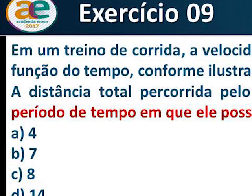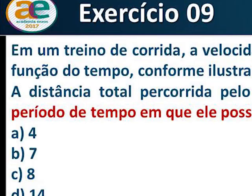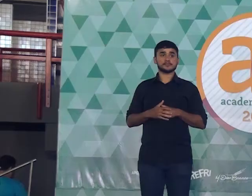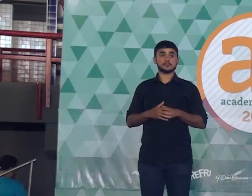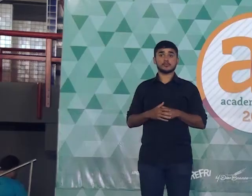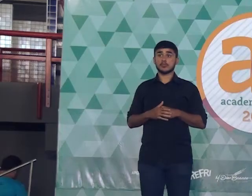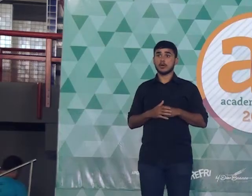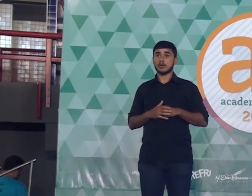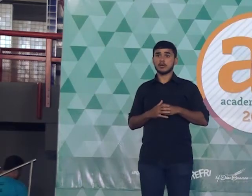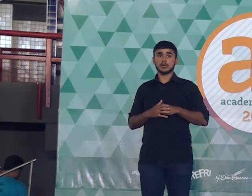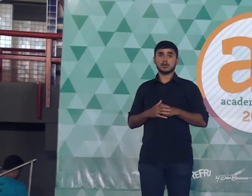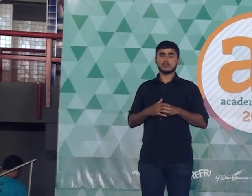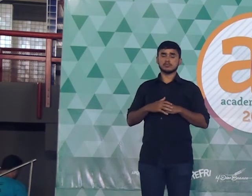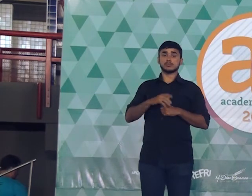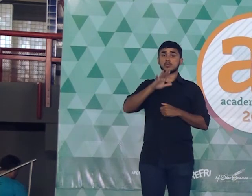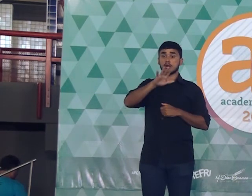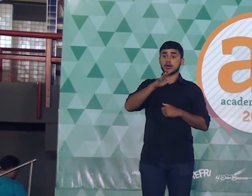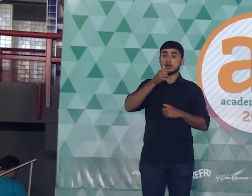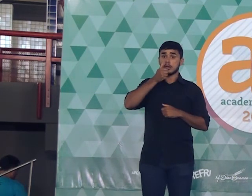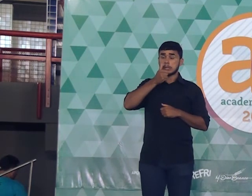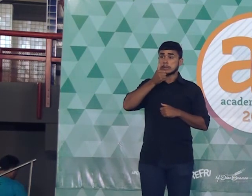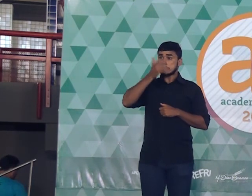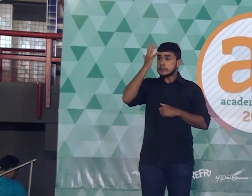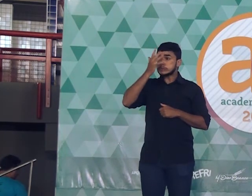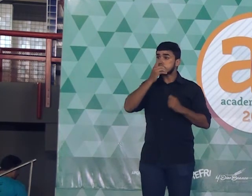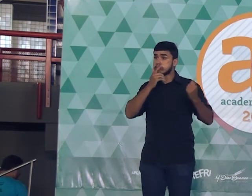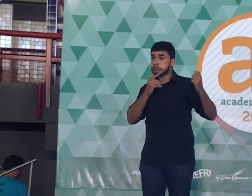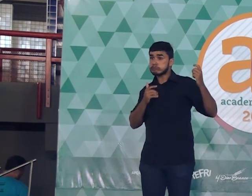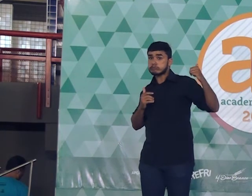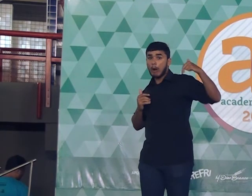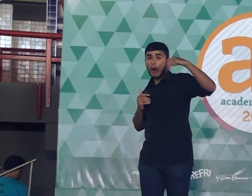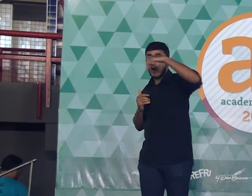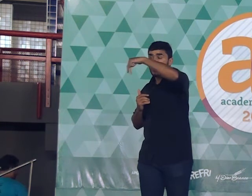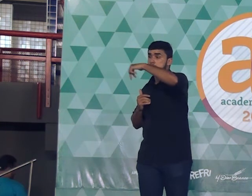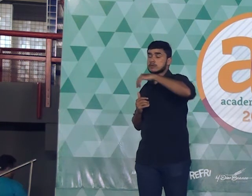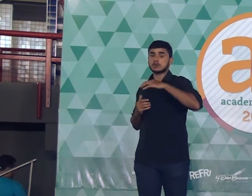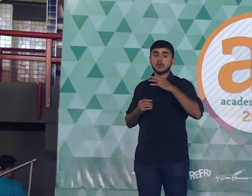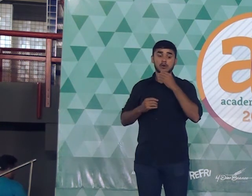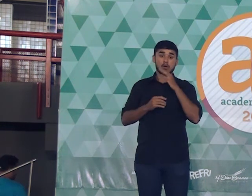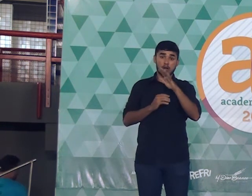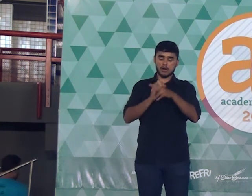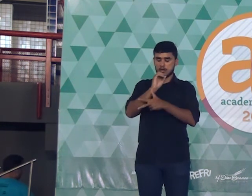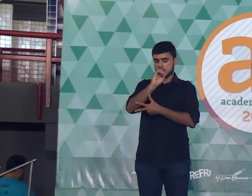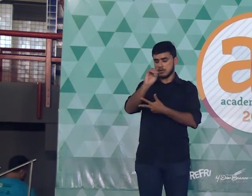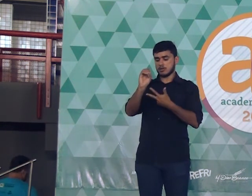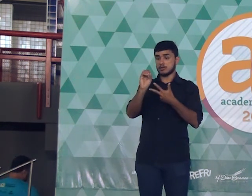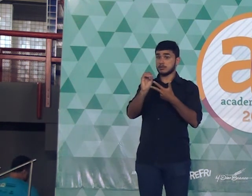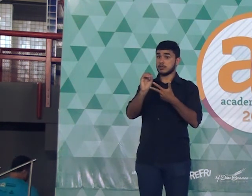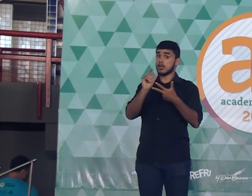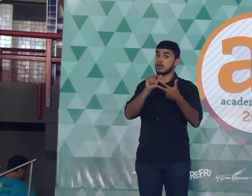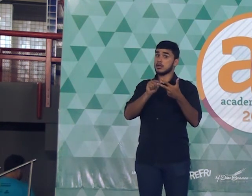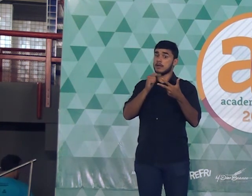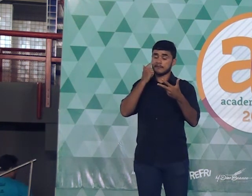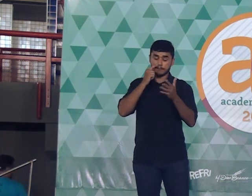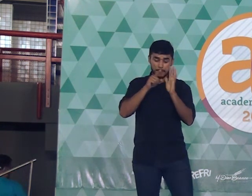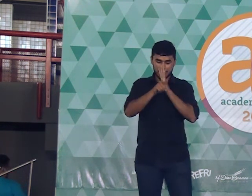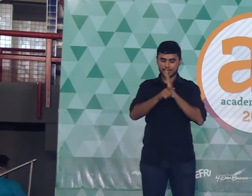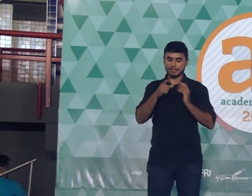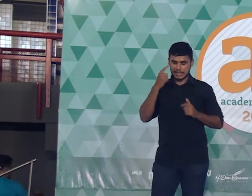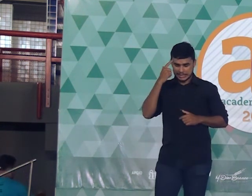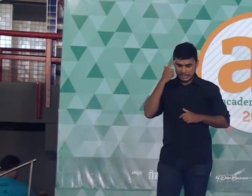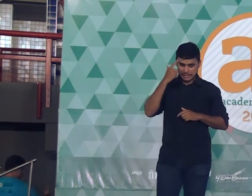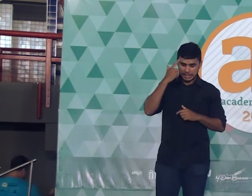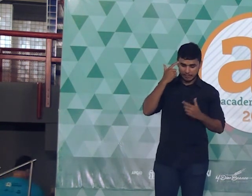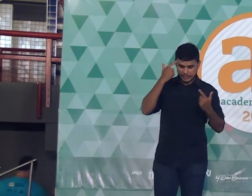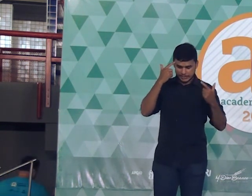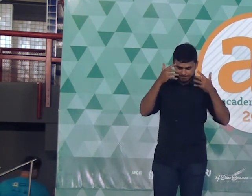As questões do Enem, elas costumam sempre ter a ideia de um elemento distrator. Quando tu tens uma questão numa